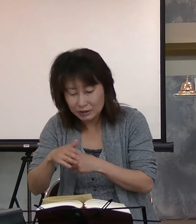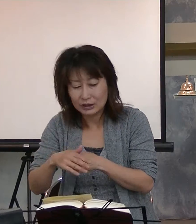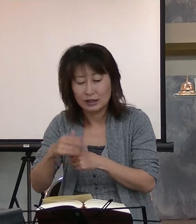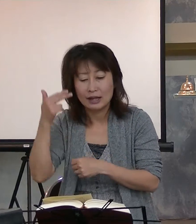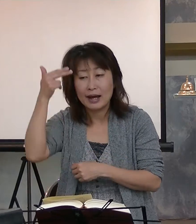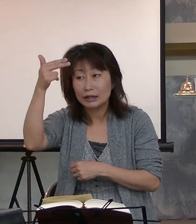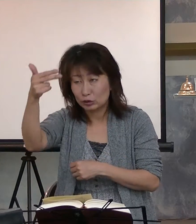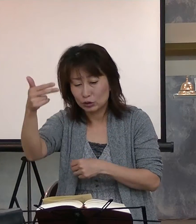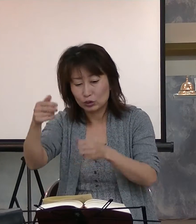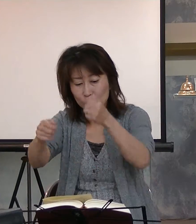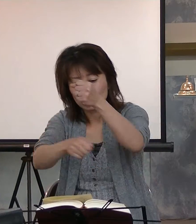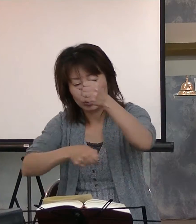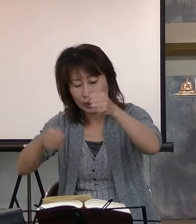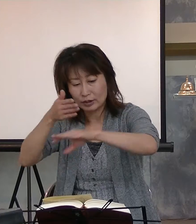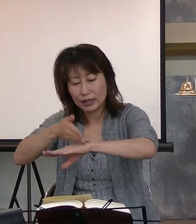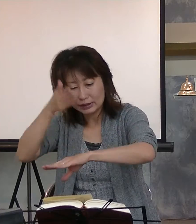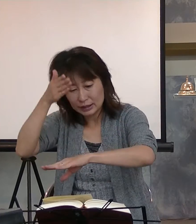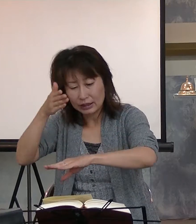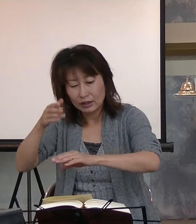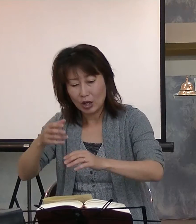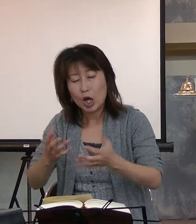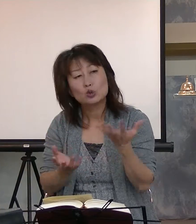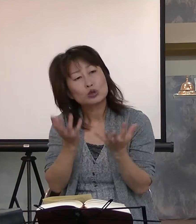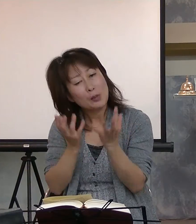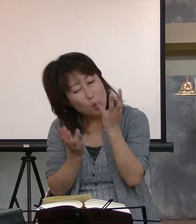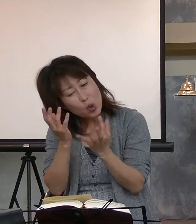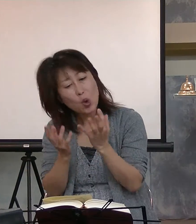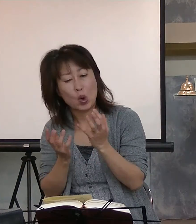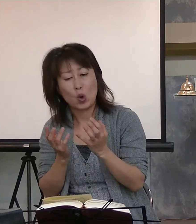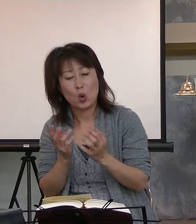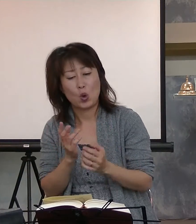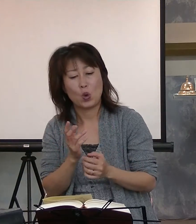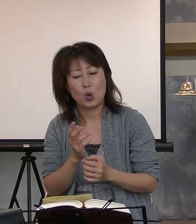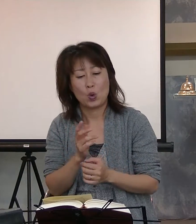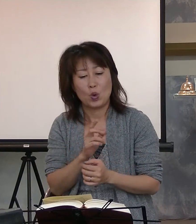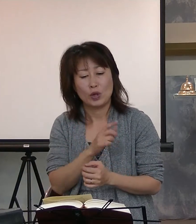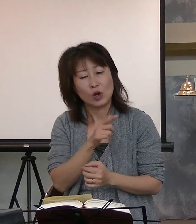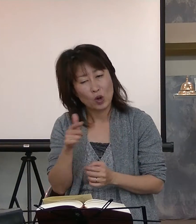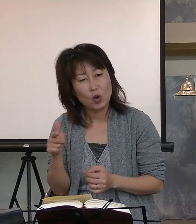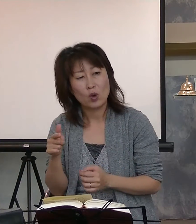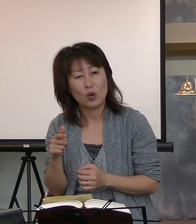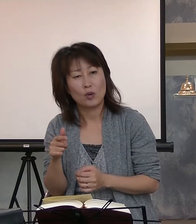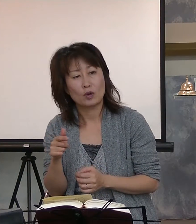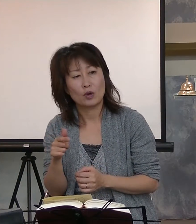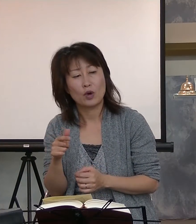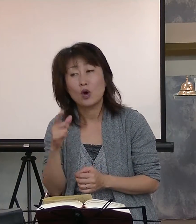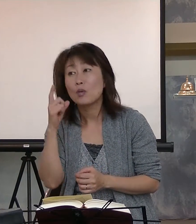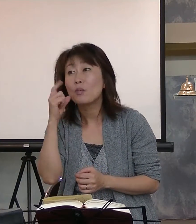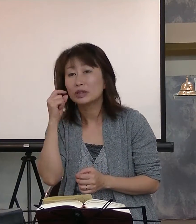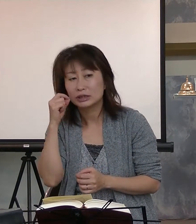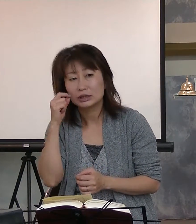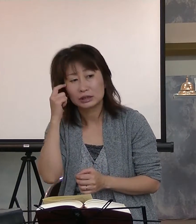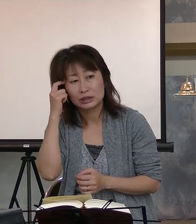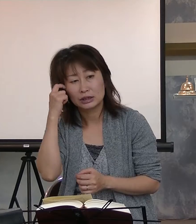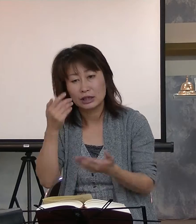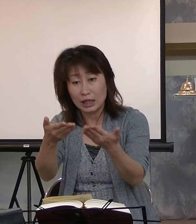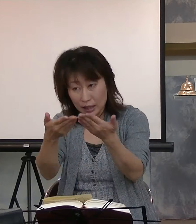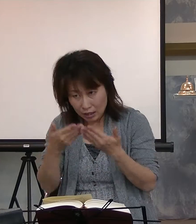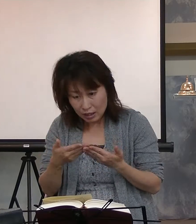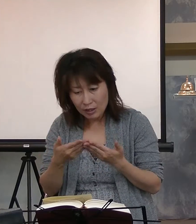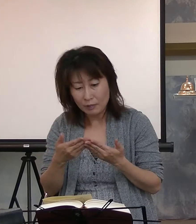感謝祭には、果物とかいろんなもし手を入れてくれた